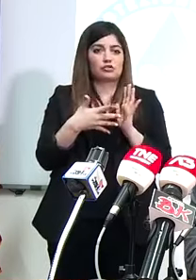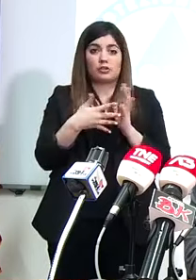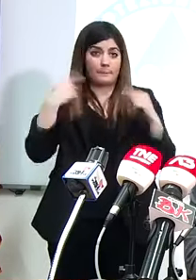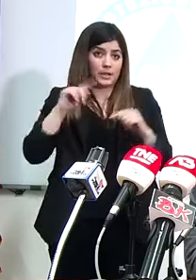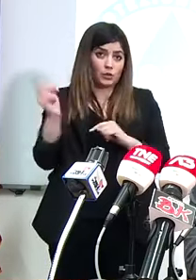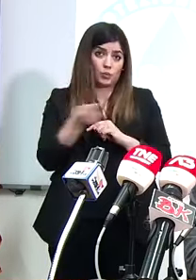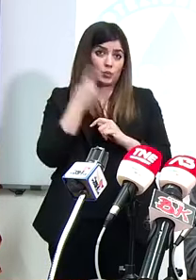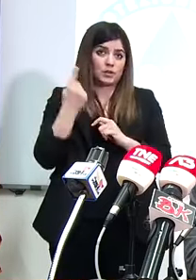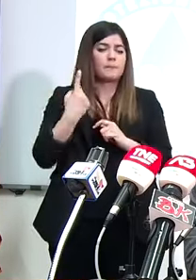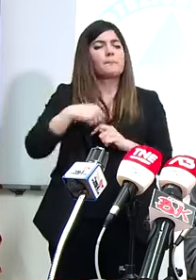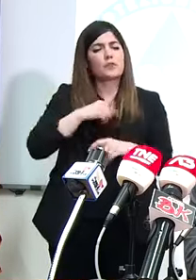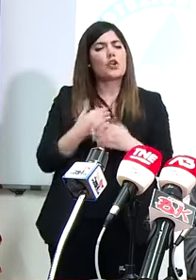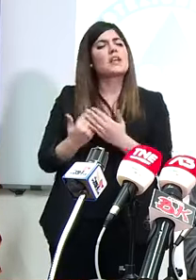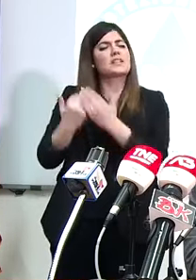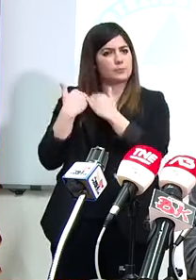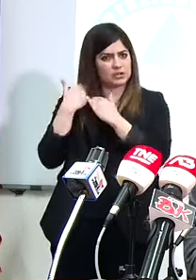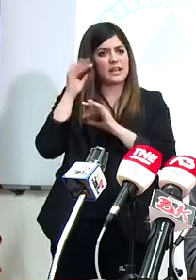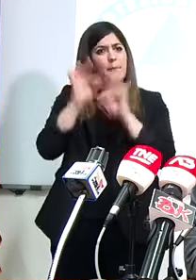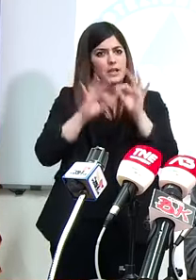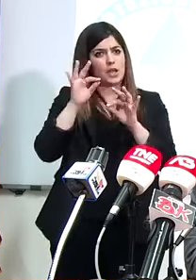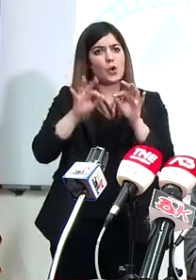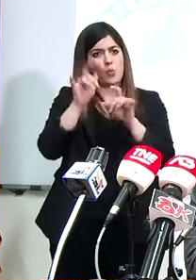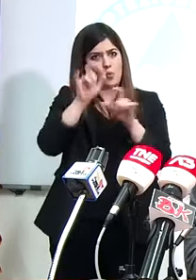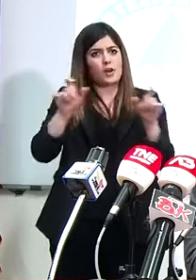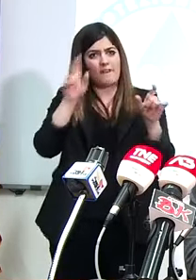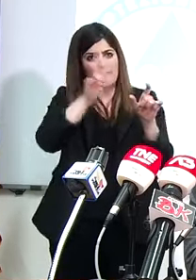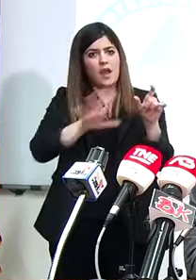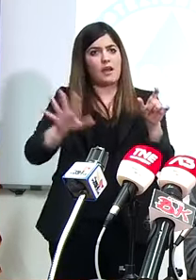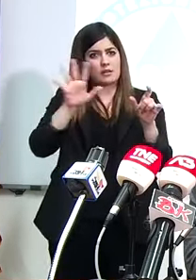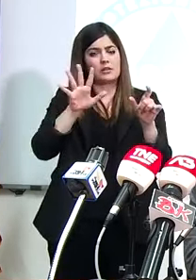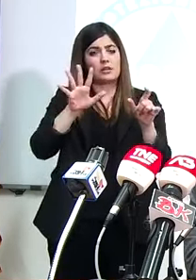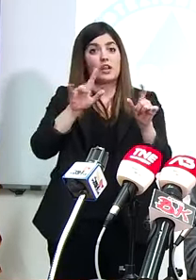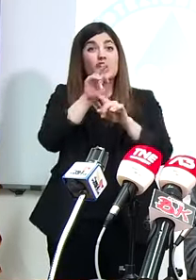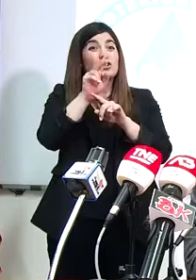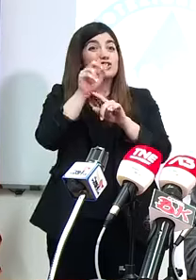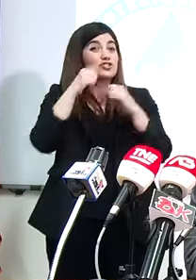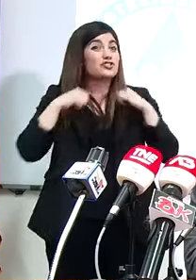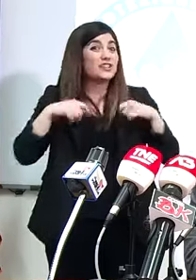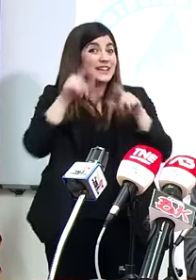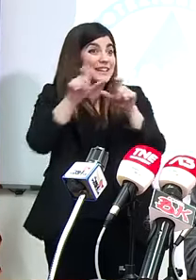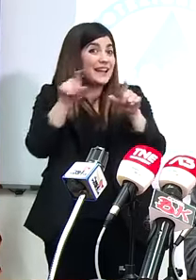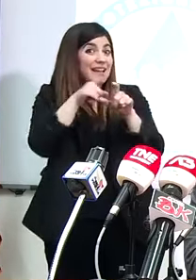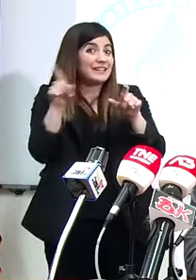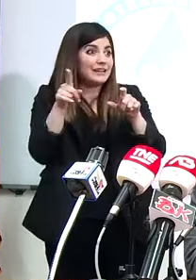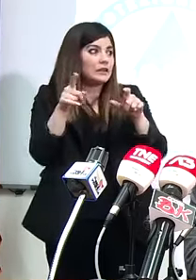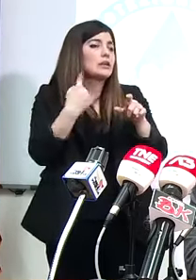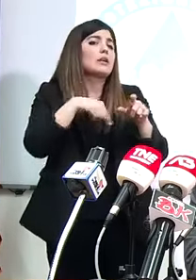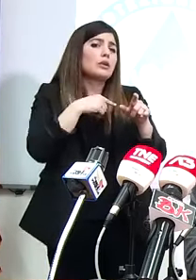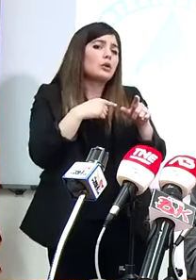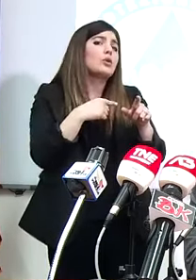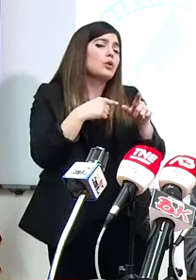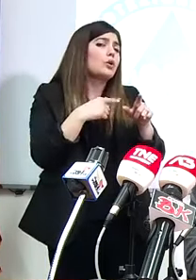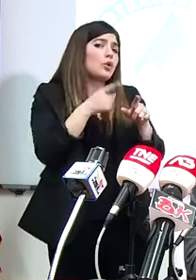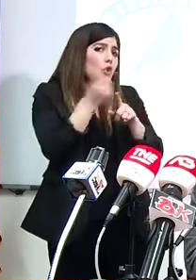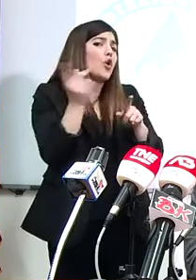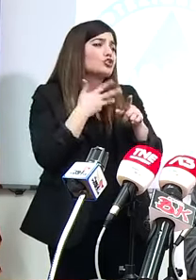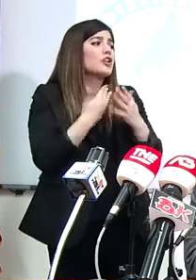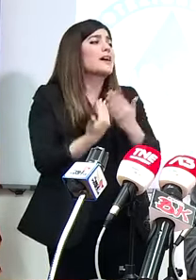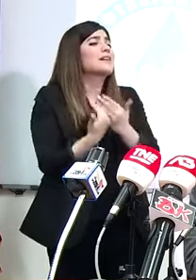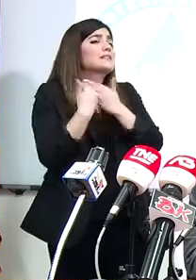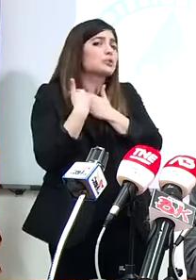veneti e i cittadini si sentono la responsabilità del poter portare a casa la pagnotta alle proprie famiglie gli imprenditori